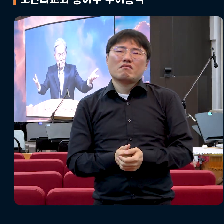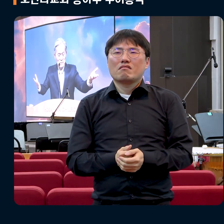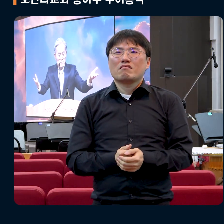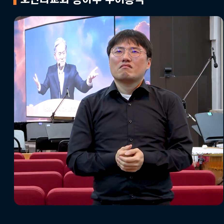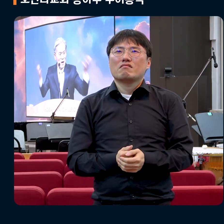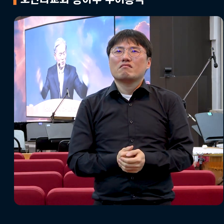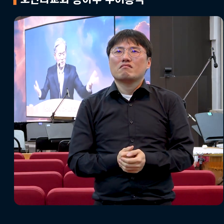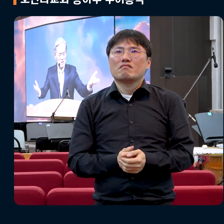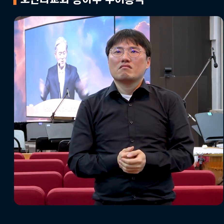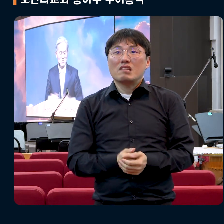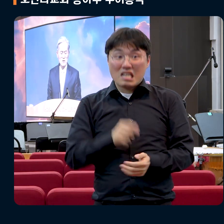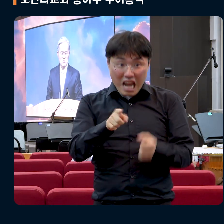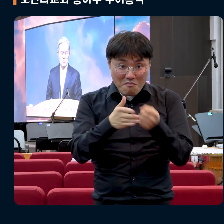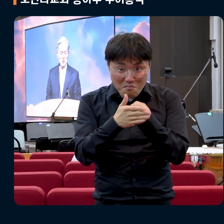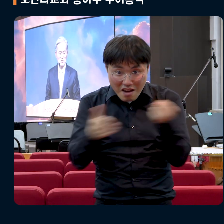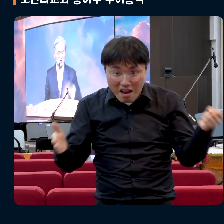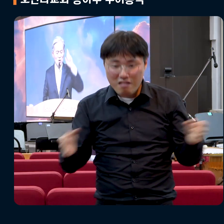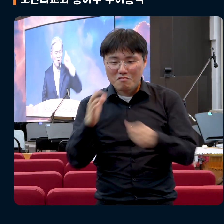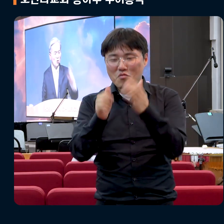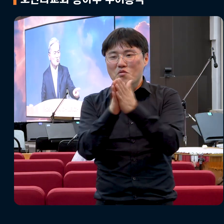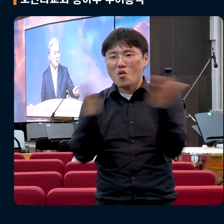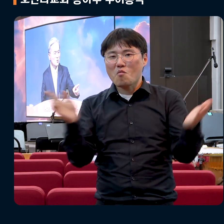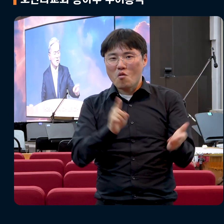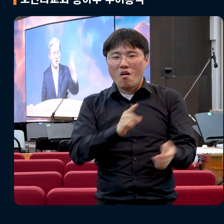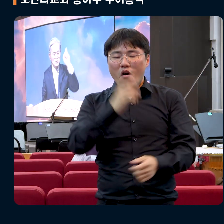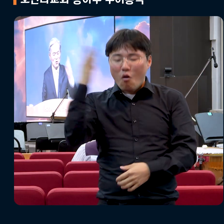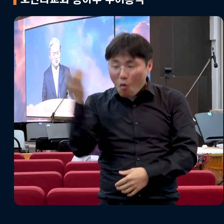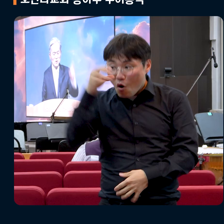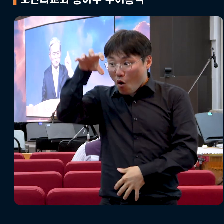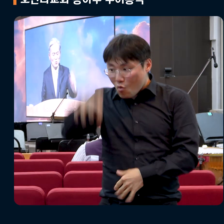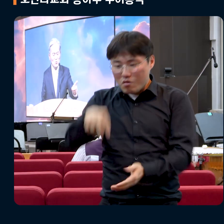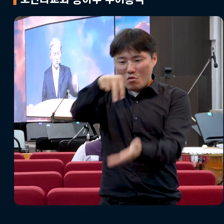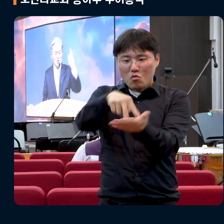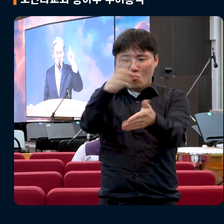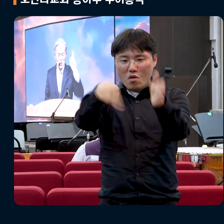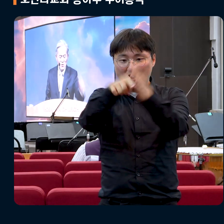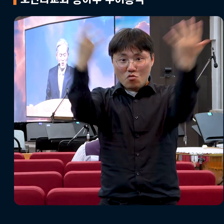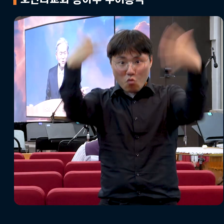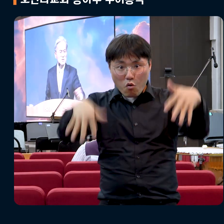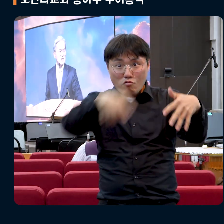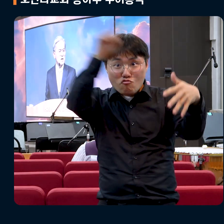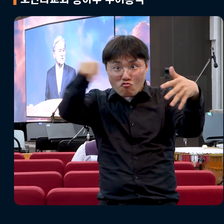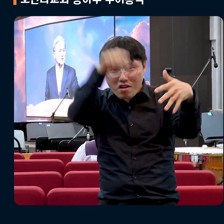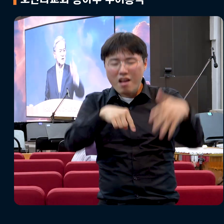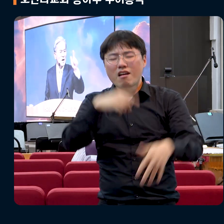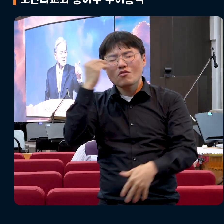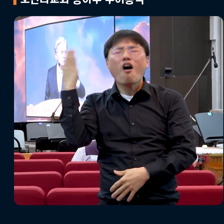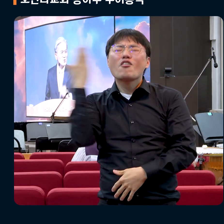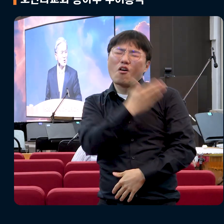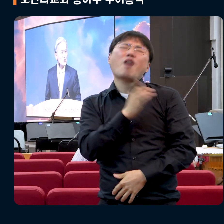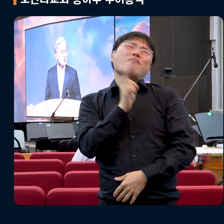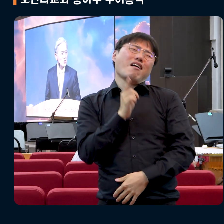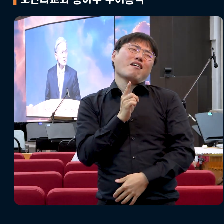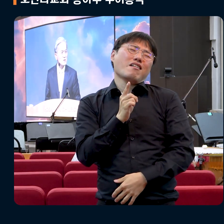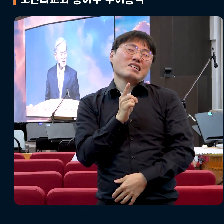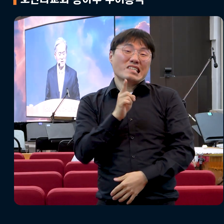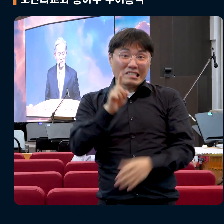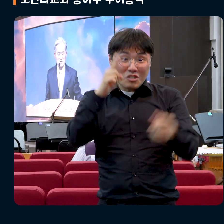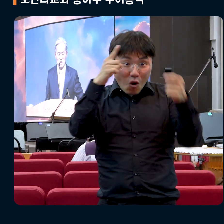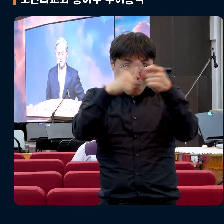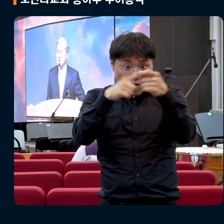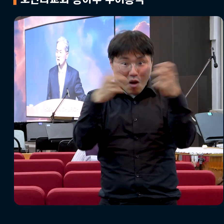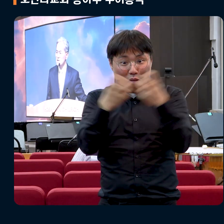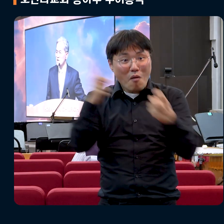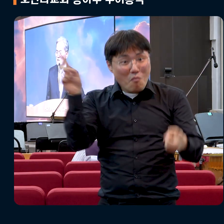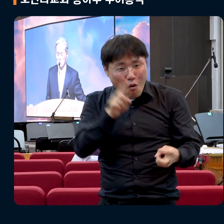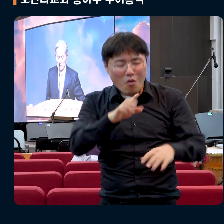나타나니까. 바로 그래서 성경은 거룩한 곳에 서기 위한 조건으로 성결을 이야기하면서 가장 먼저 손이